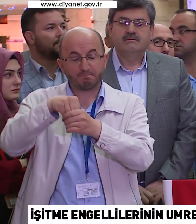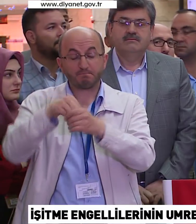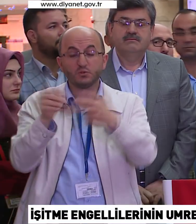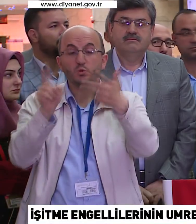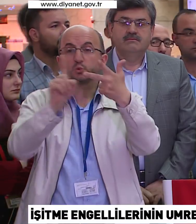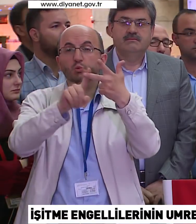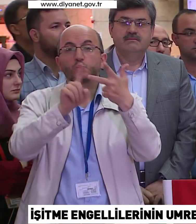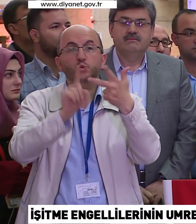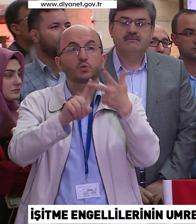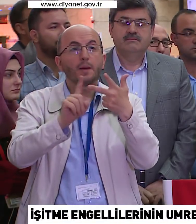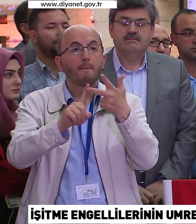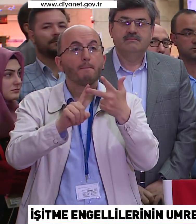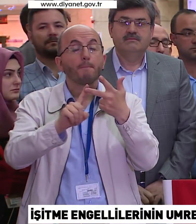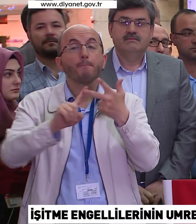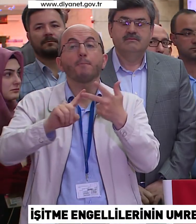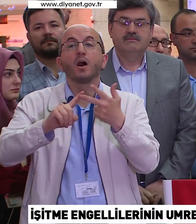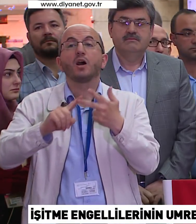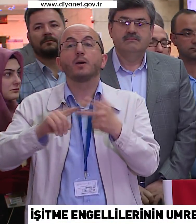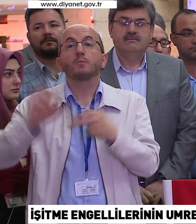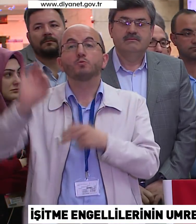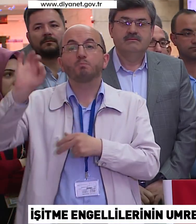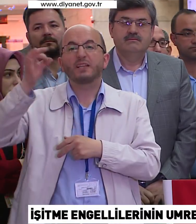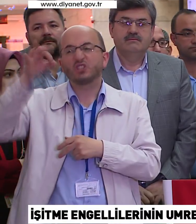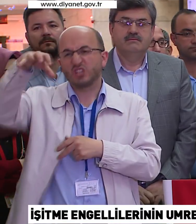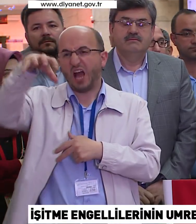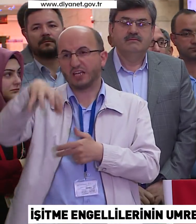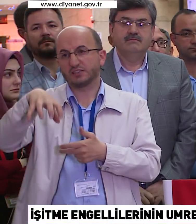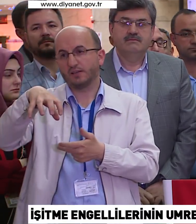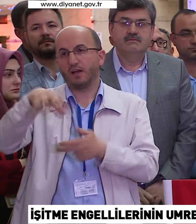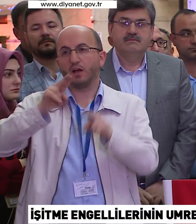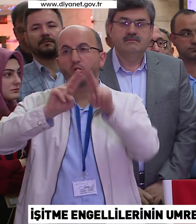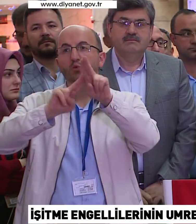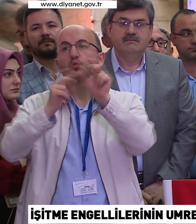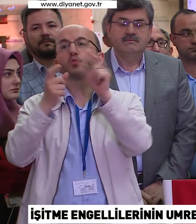Bir diğeri de Kudüs'teki Mescid-i Aksa.